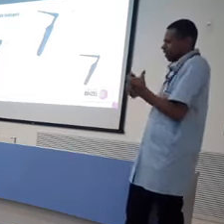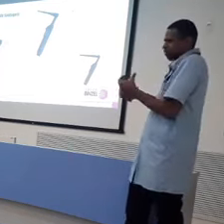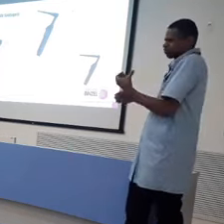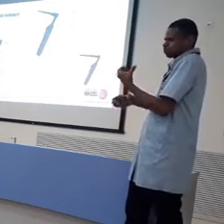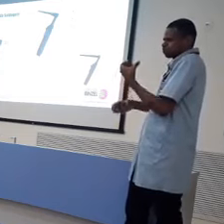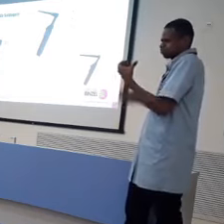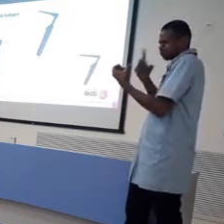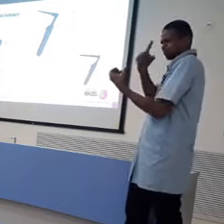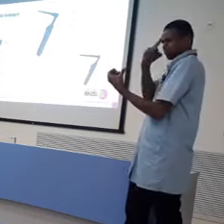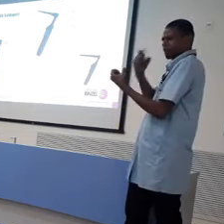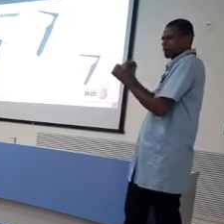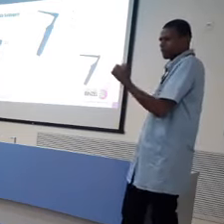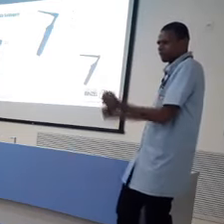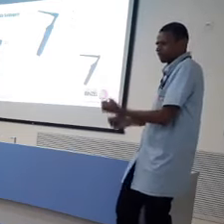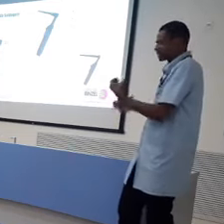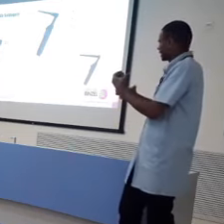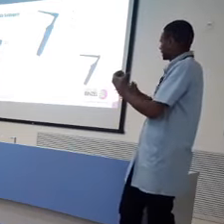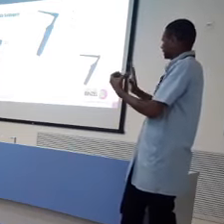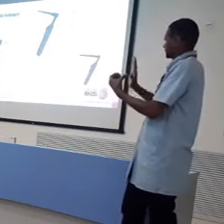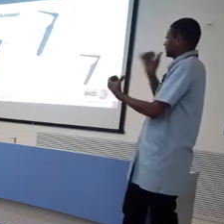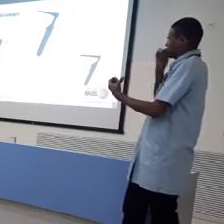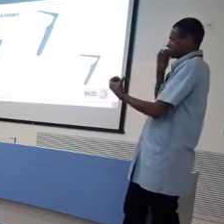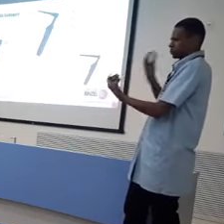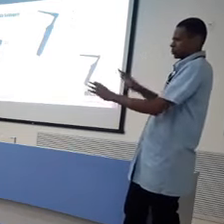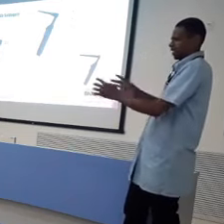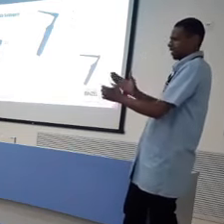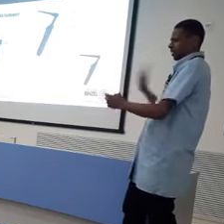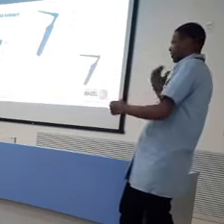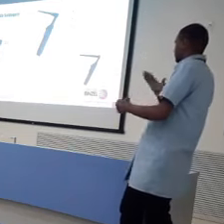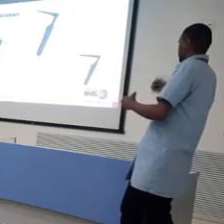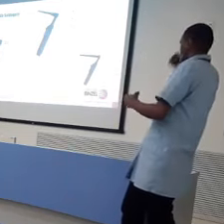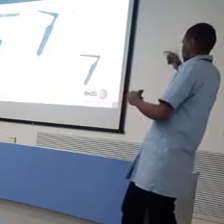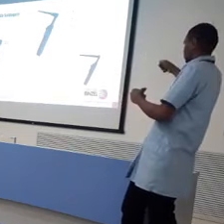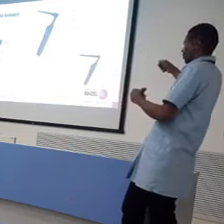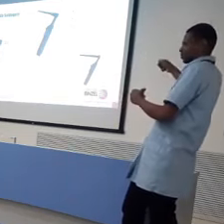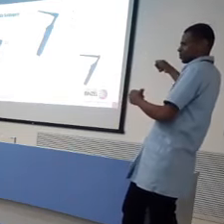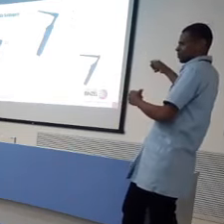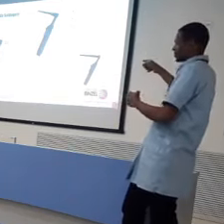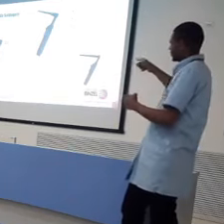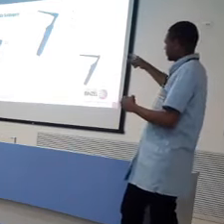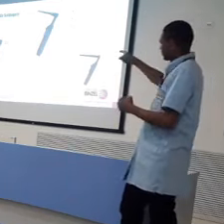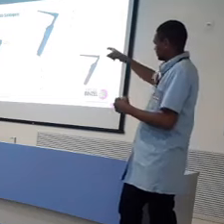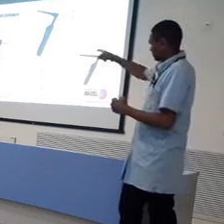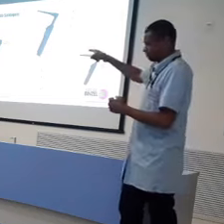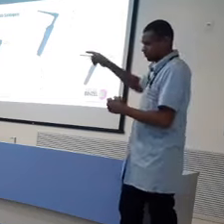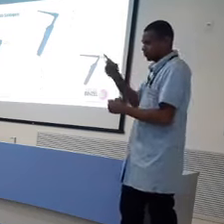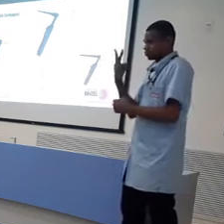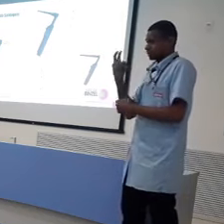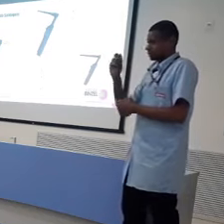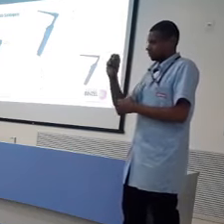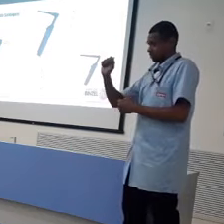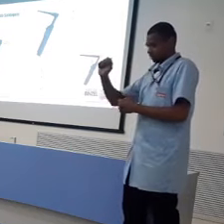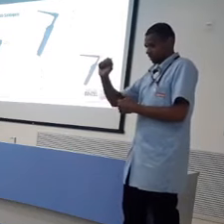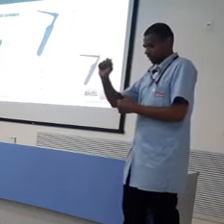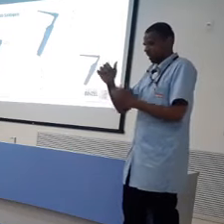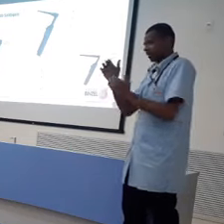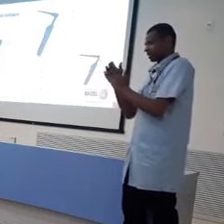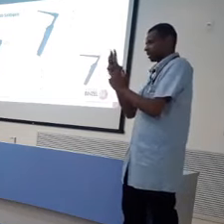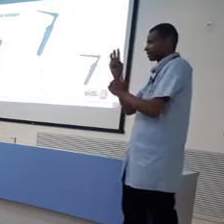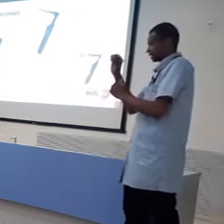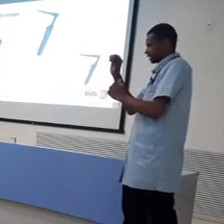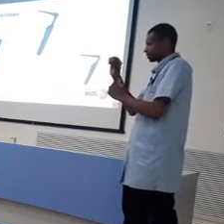tocha pesada, cara, não quero trabalhar com essa tocha não, quero trabalhar com a pequena. Se o cara for trabalhar 250, 300 amperes, não tem